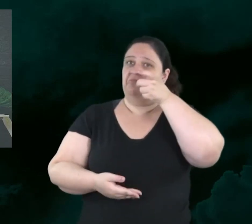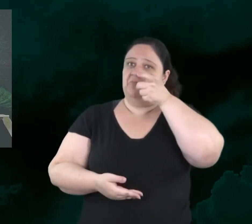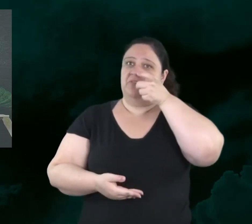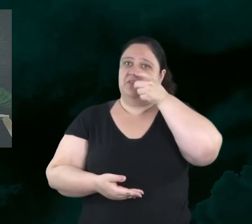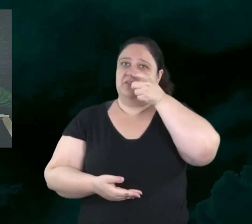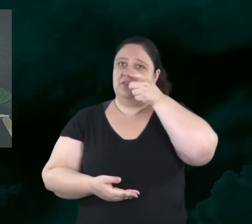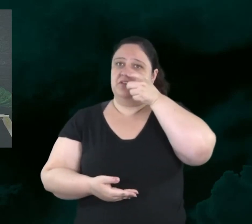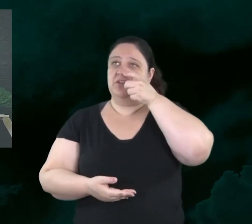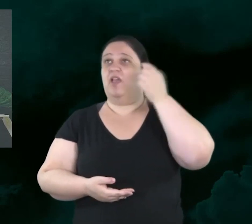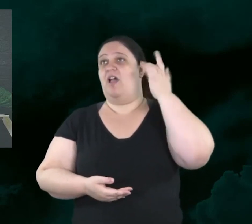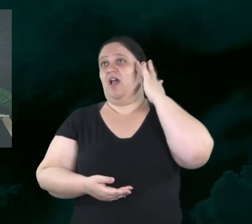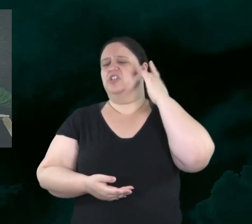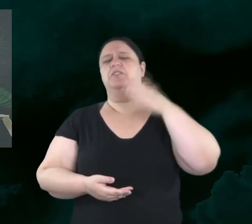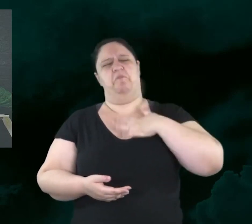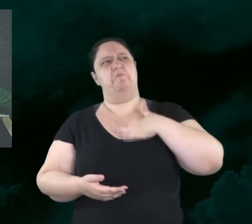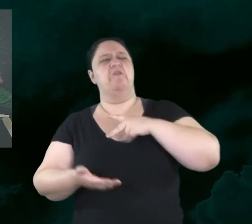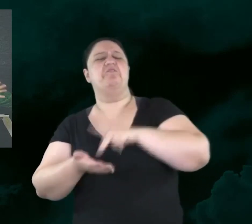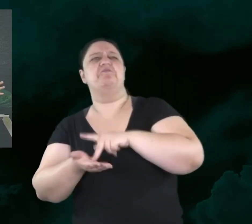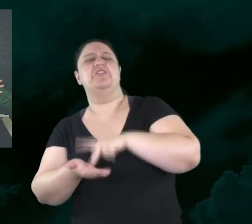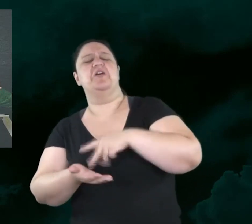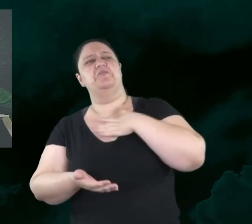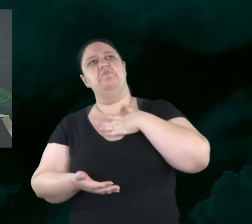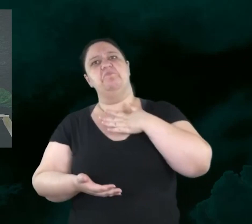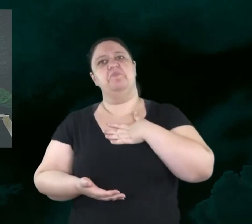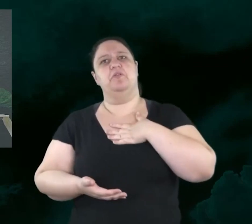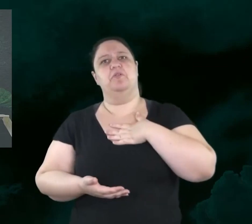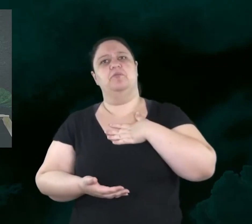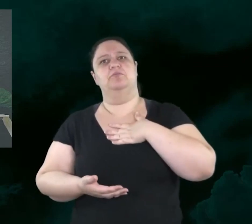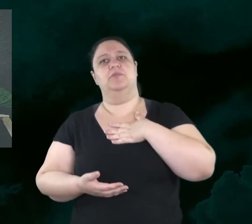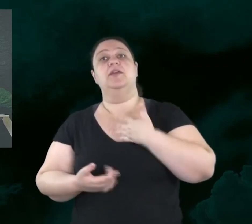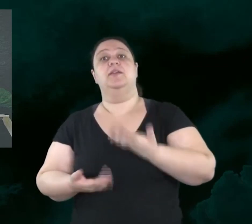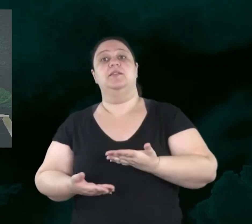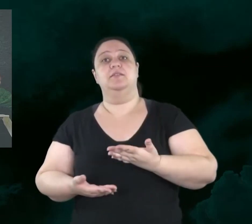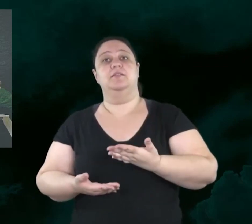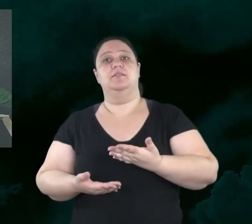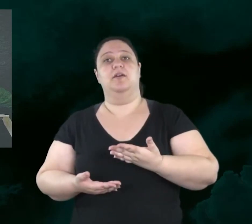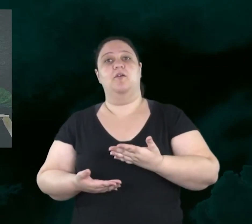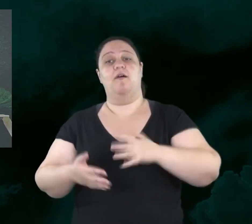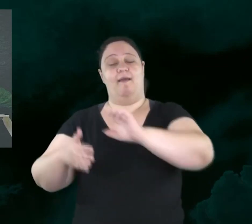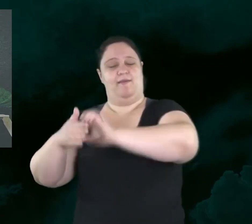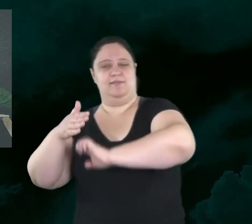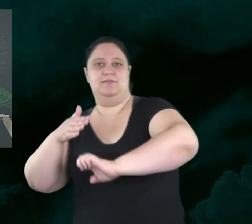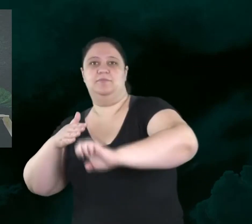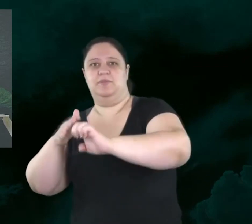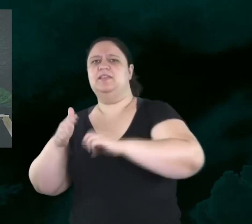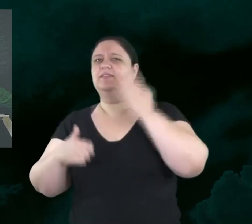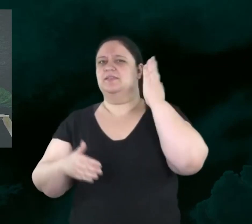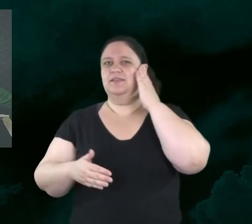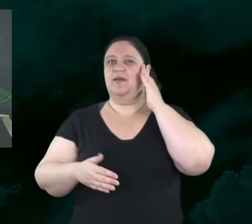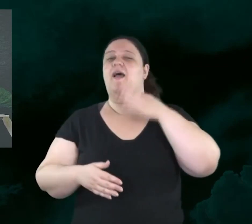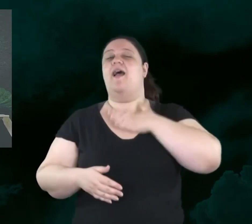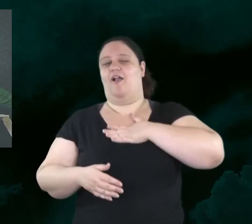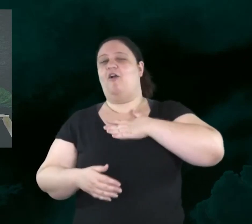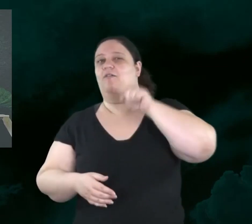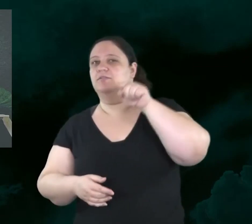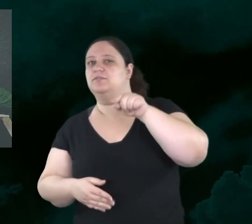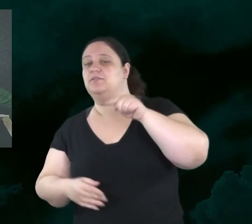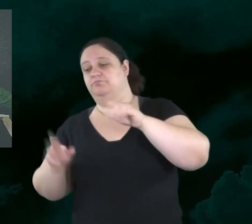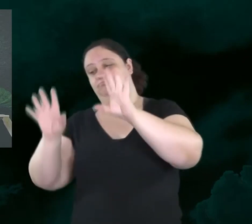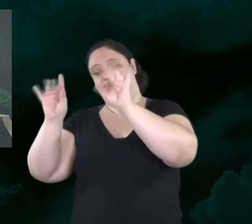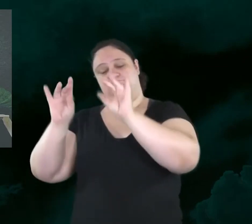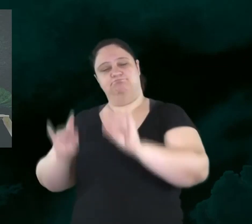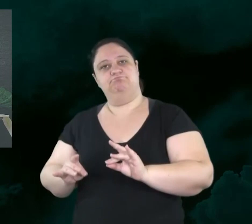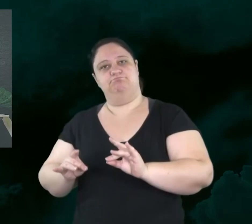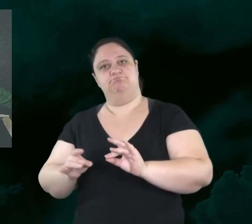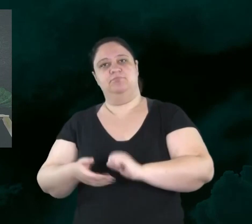sua verdade, porque os computadores sabem o que você gosta, então eles vão trazendo definições da verdade que